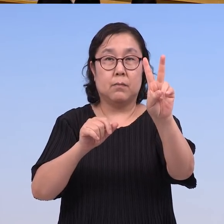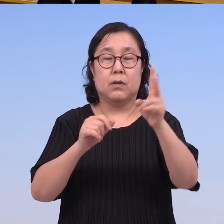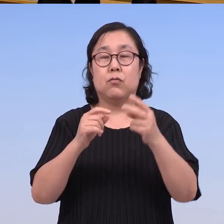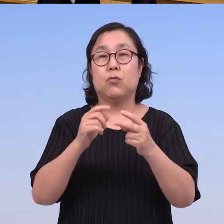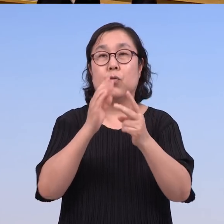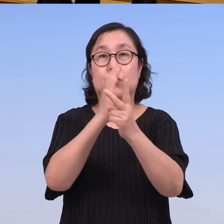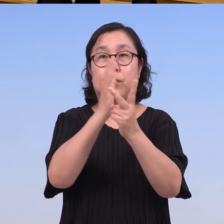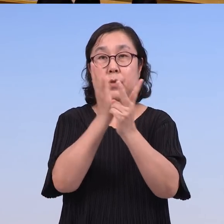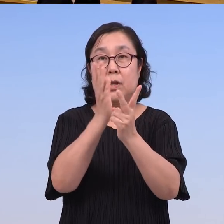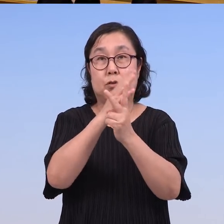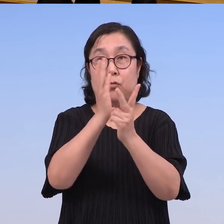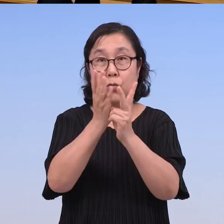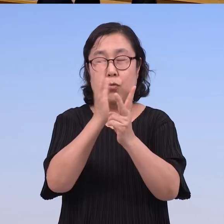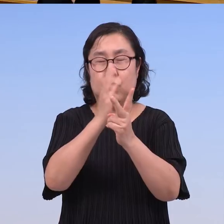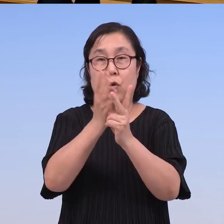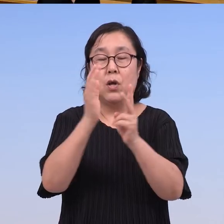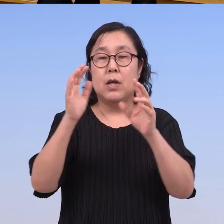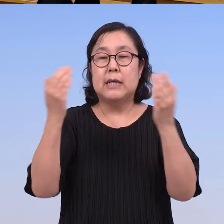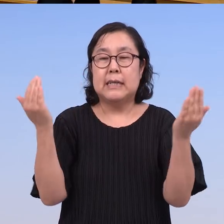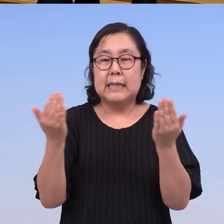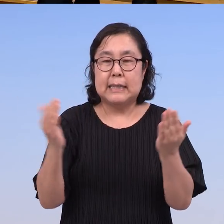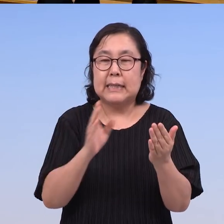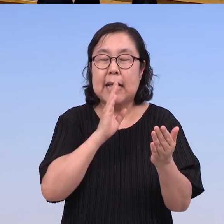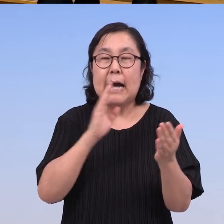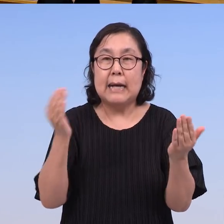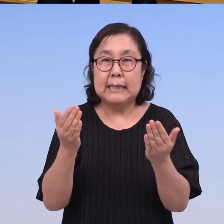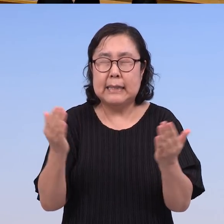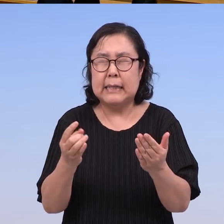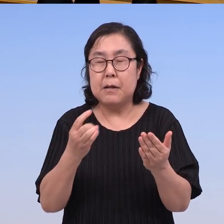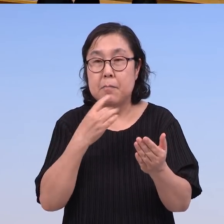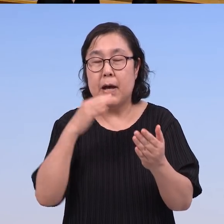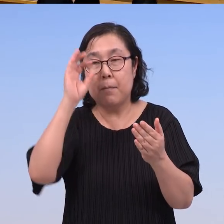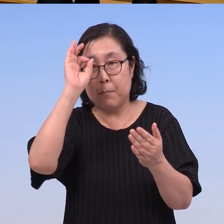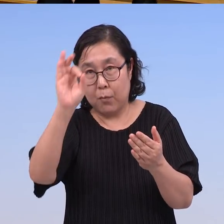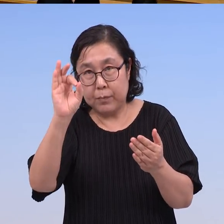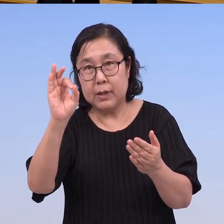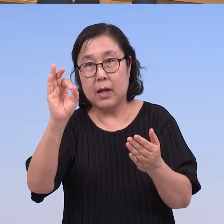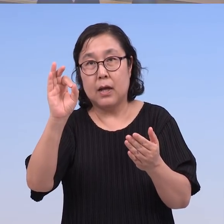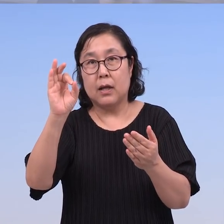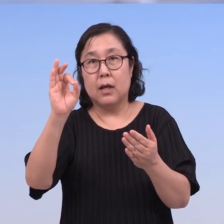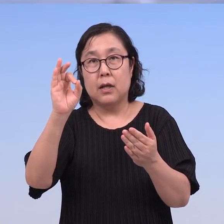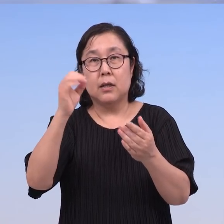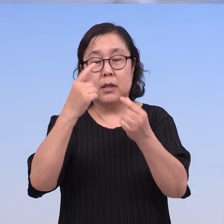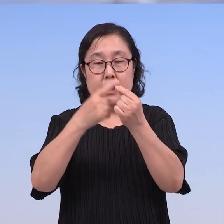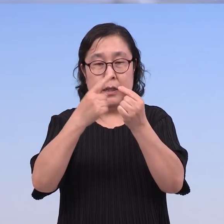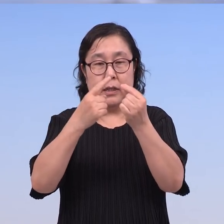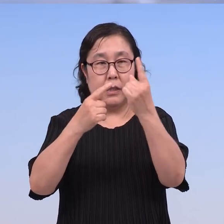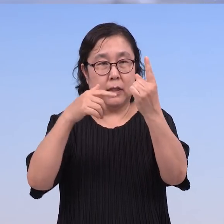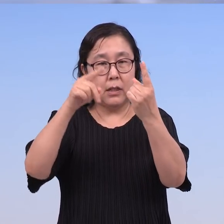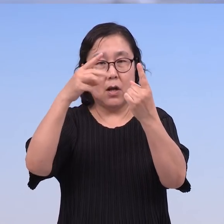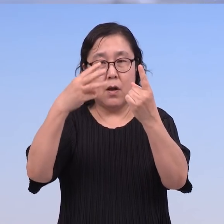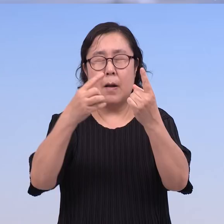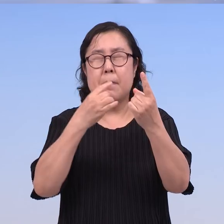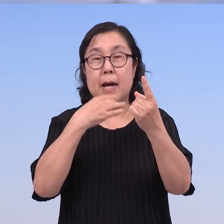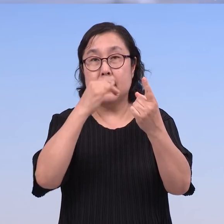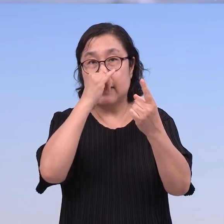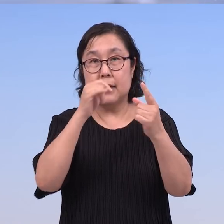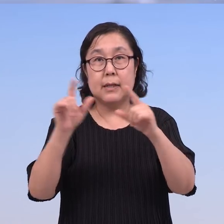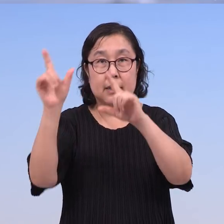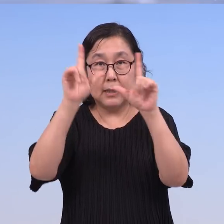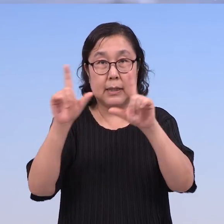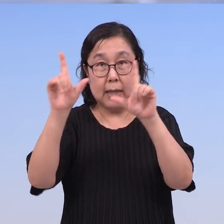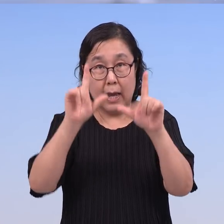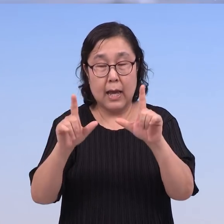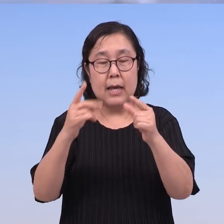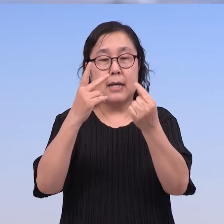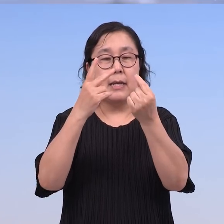인생, 팩트만 보는 인생. 다니엘은 두 종류의 사람인데요, 1절에만 머물지 아니하고